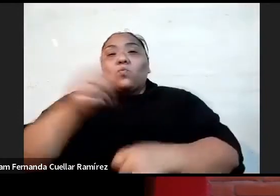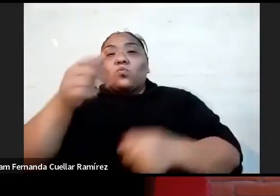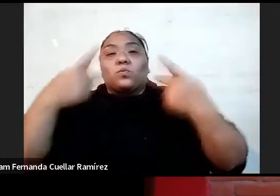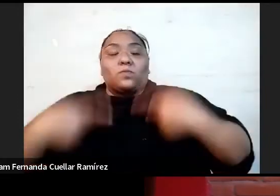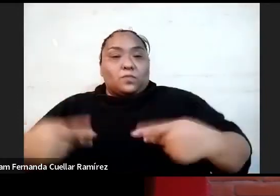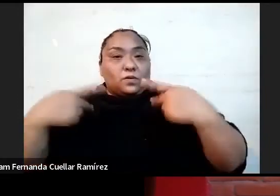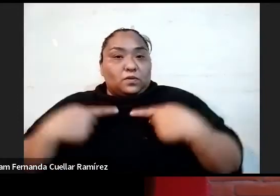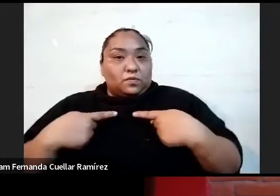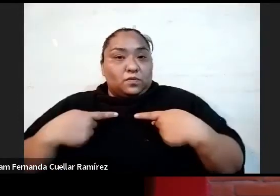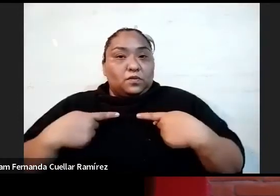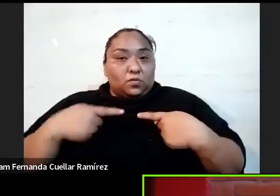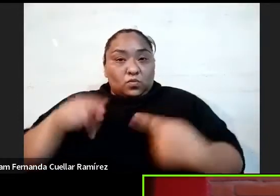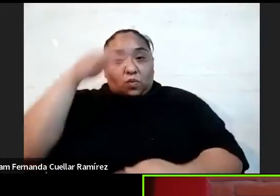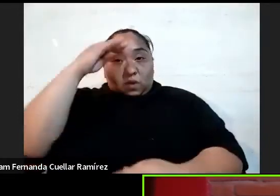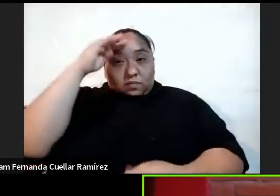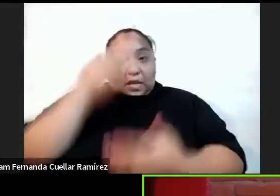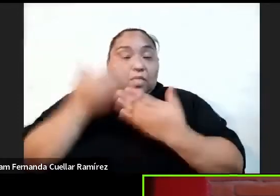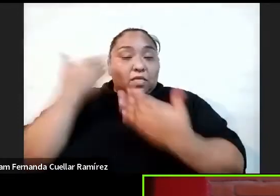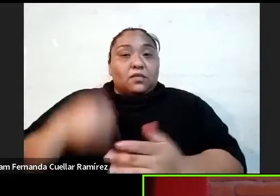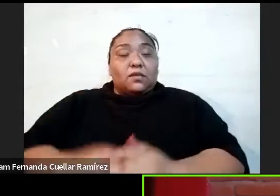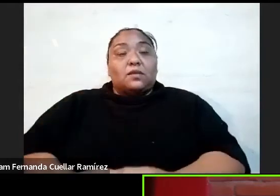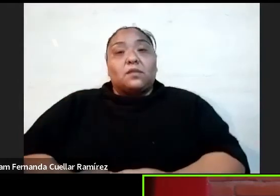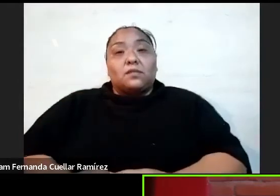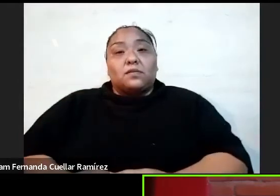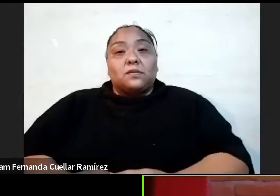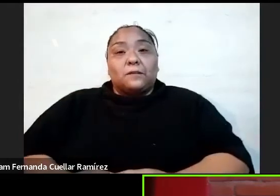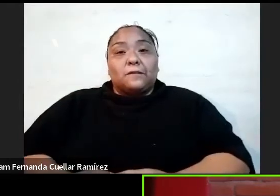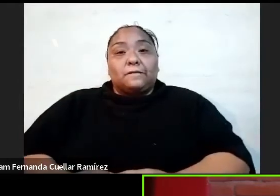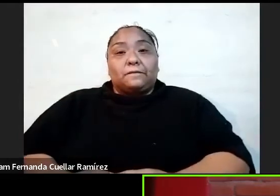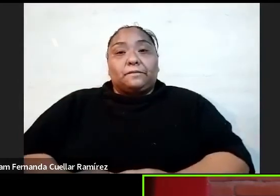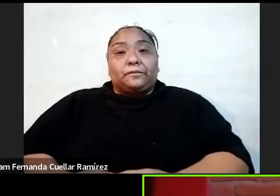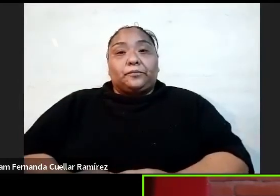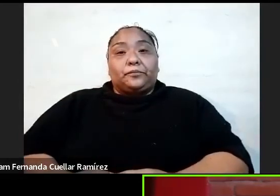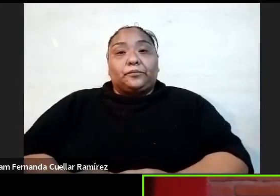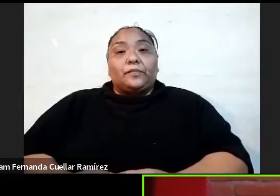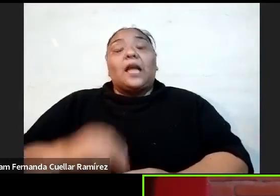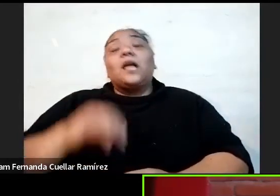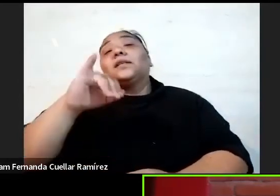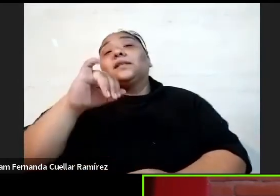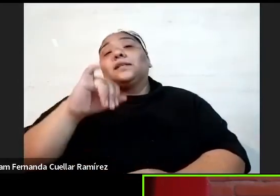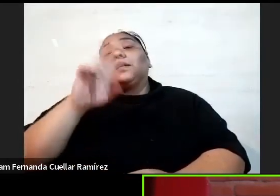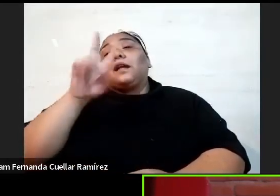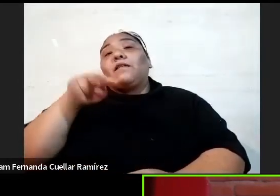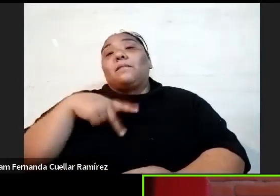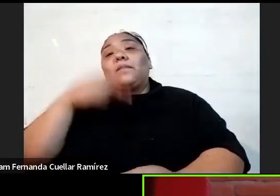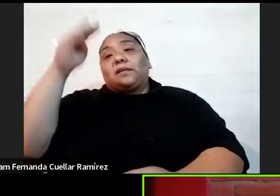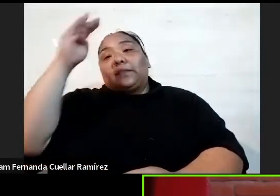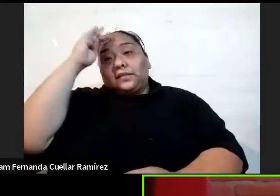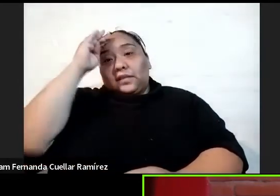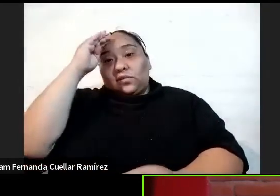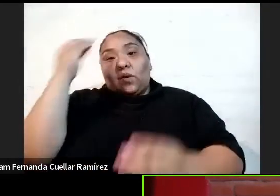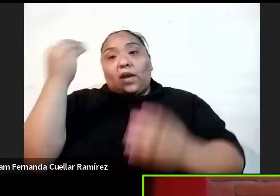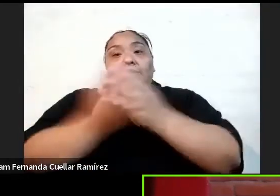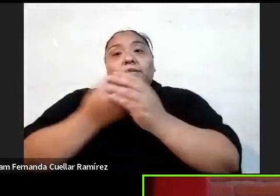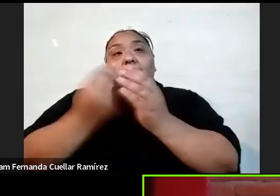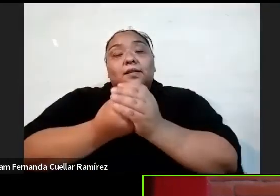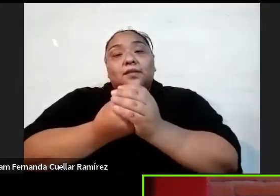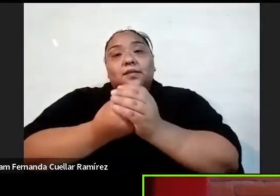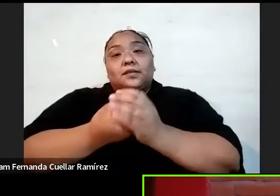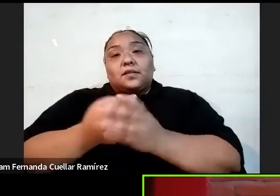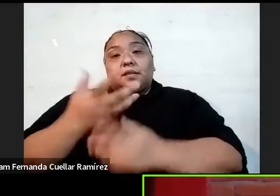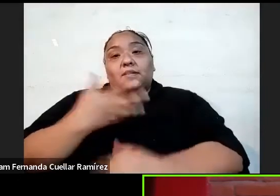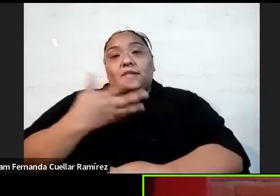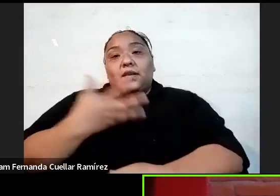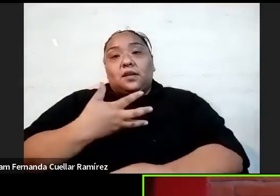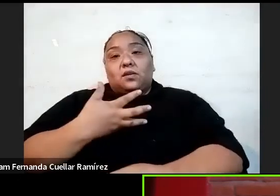Pues, Sí, pues lo he pensado un poco en cuanto a hacer talleres. Tengo,